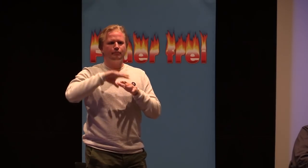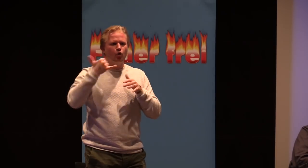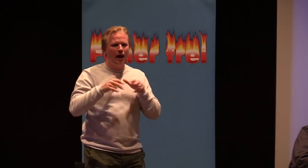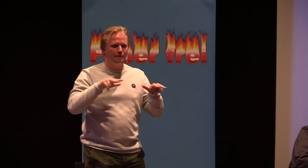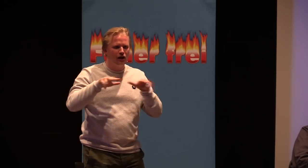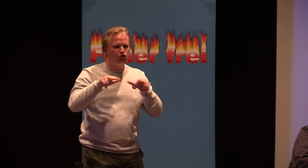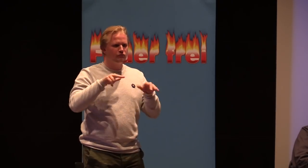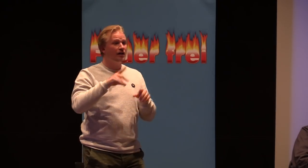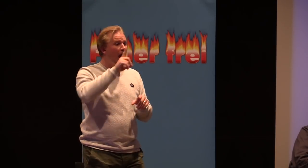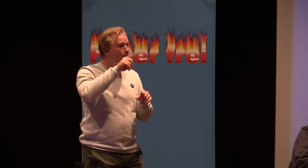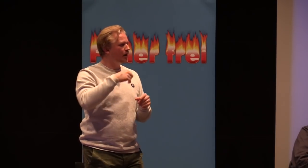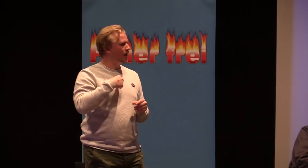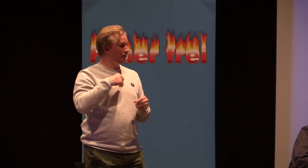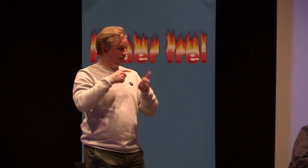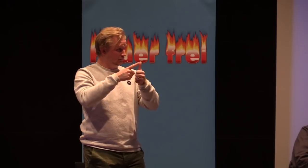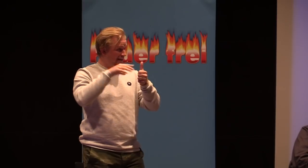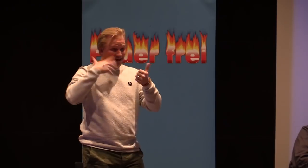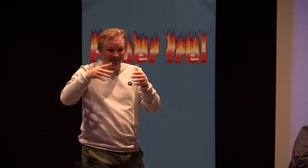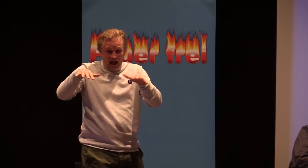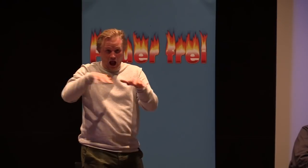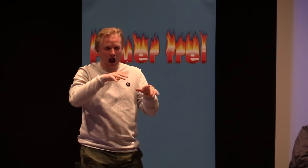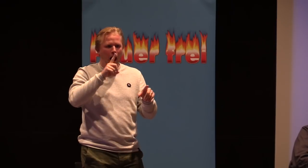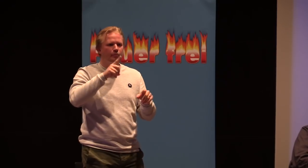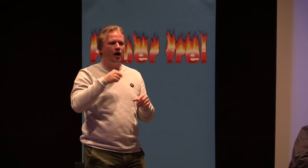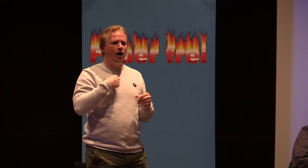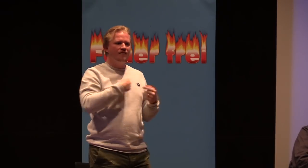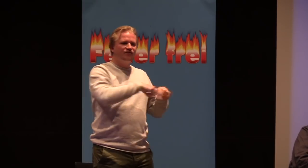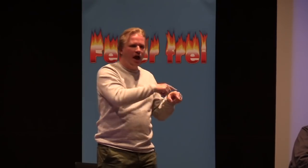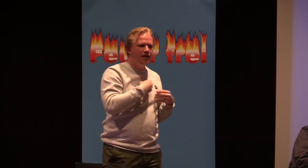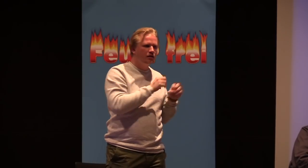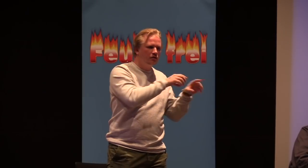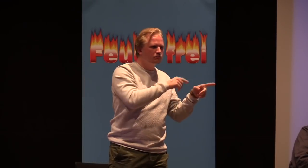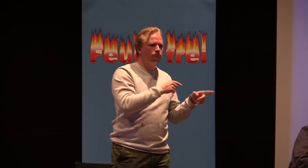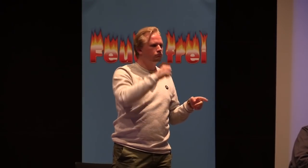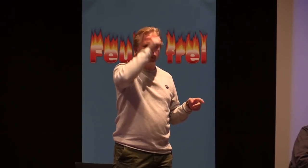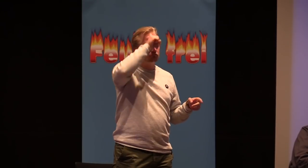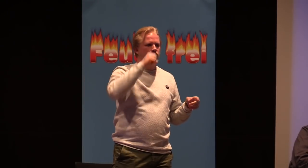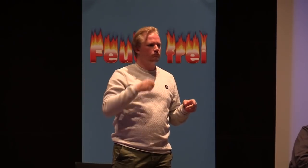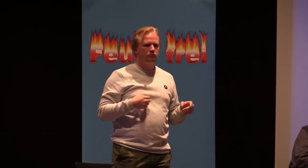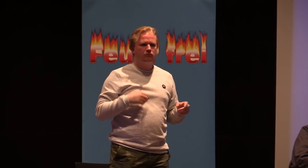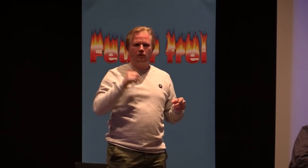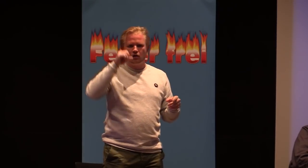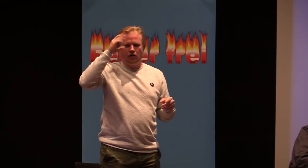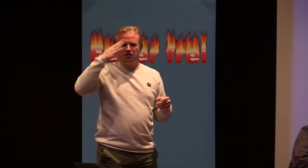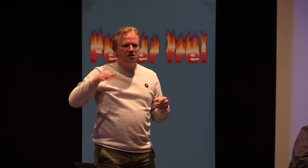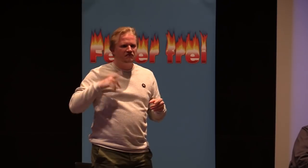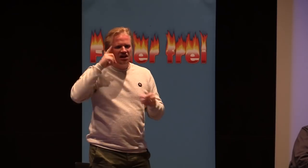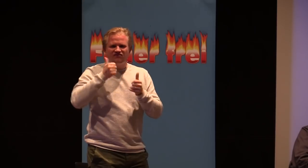kommt, sondern aus einer anderen Stadt, dann ist das natürlich extrem schwierig, sich irgendwie mal zusammenzusetzen und Sachen zu besprechen und dann geht es natürlich